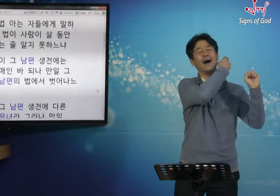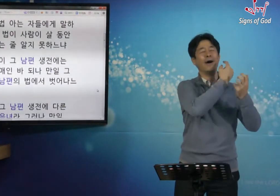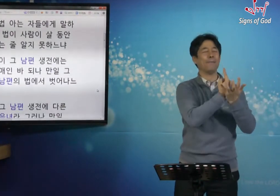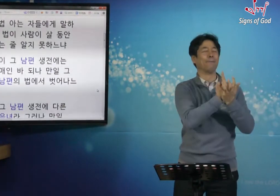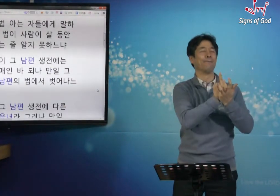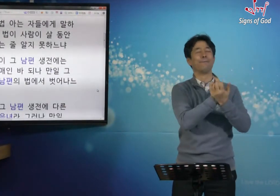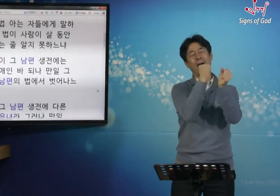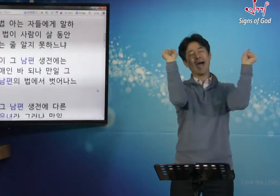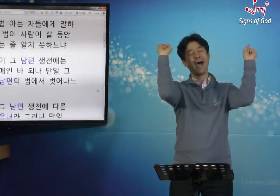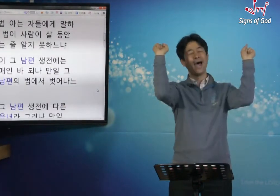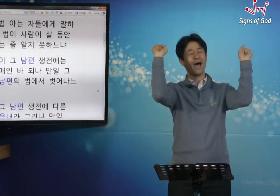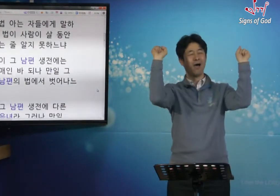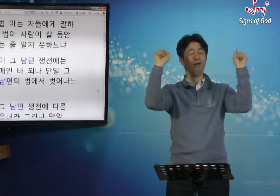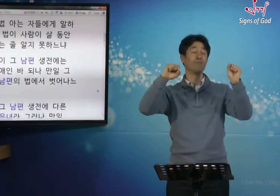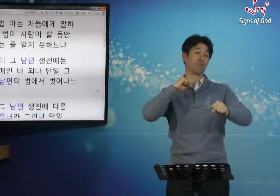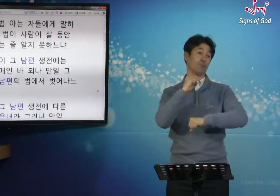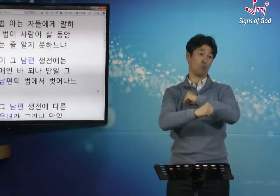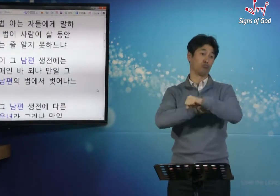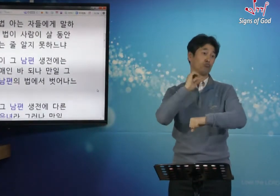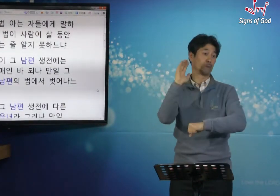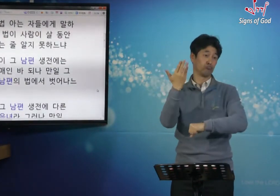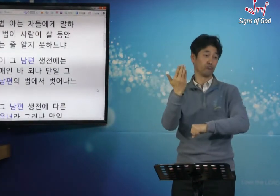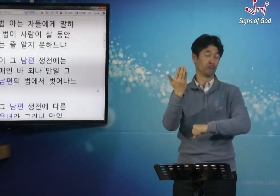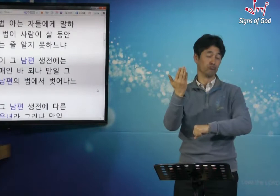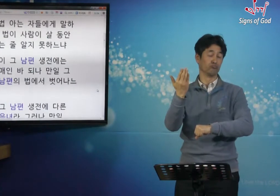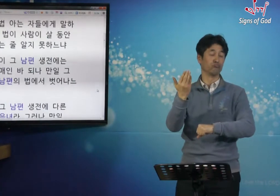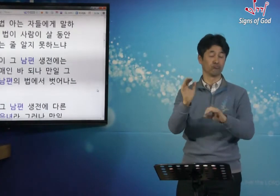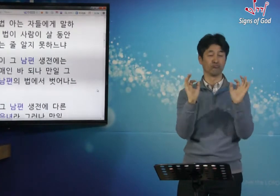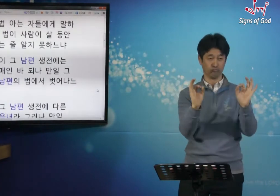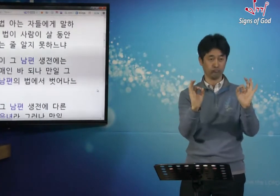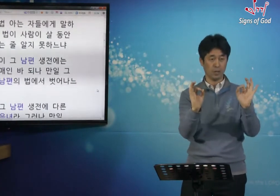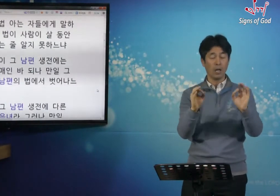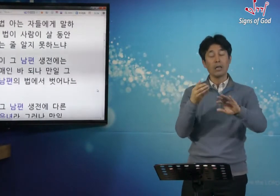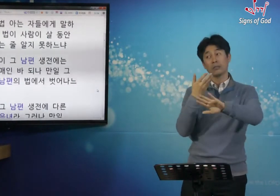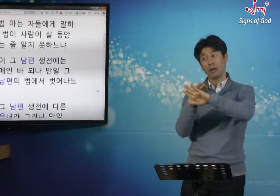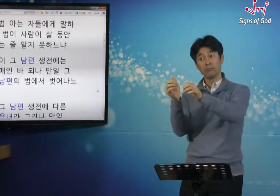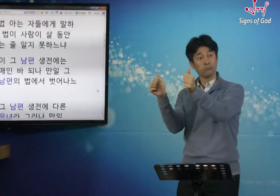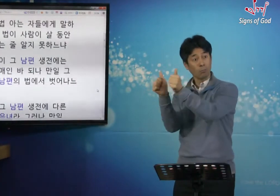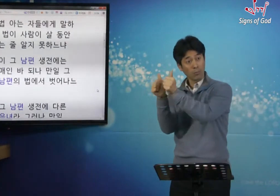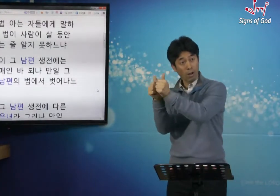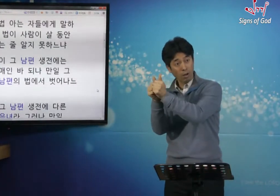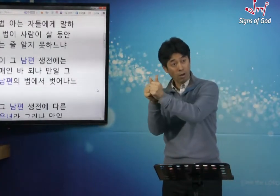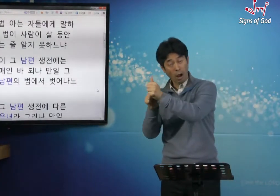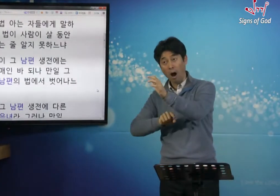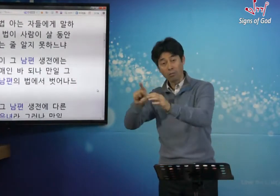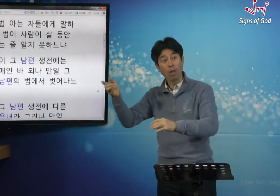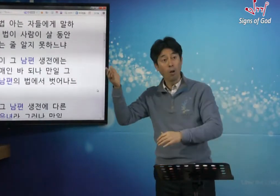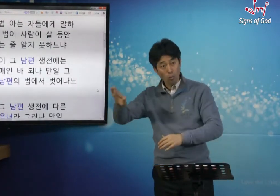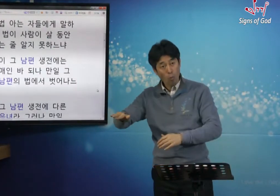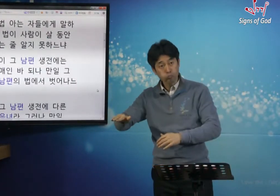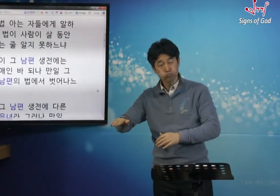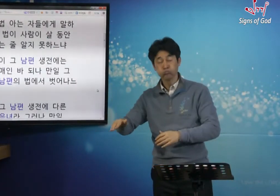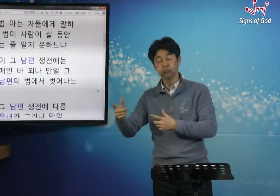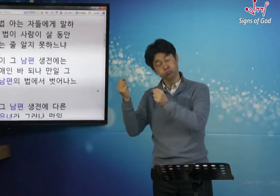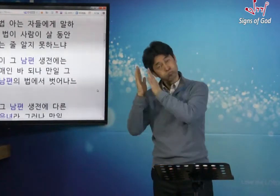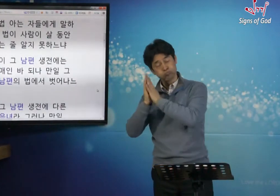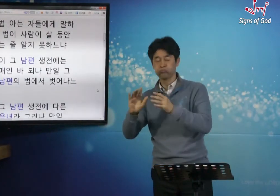법에서 이제 해방되고 노임을 받는 것이죠. 그런데 그때 이제